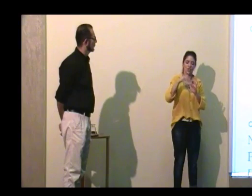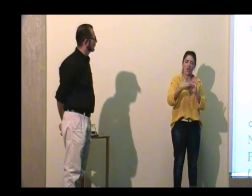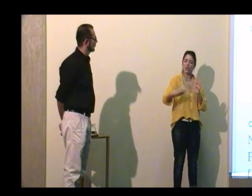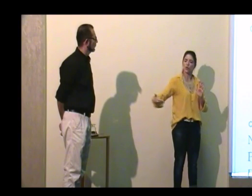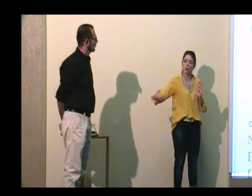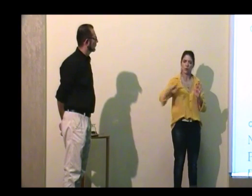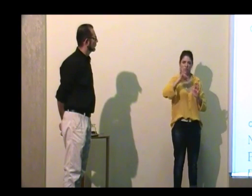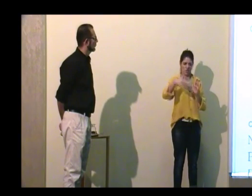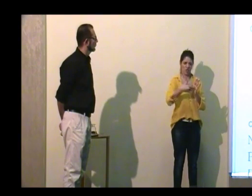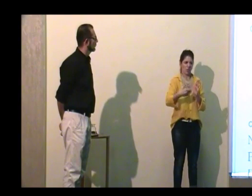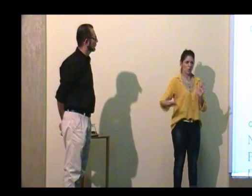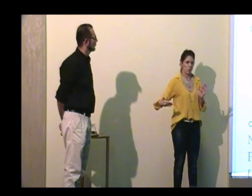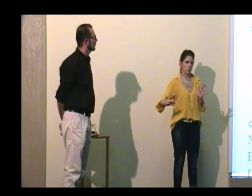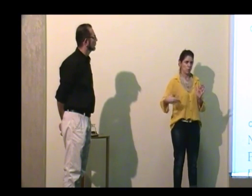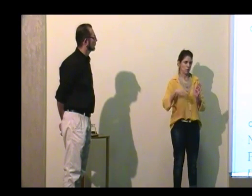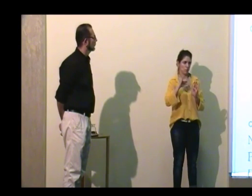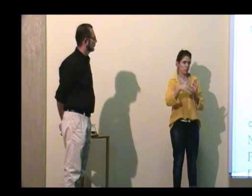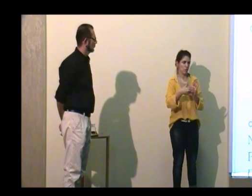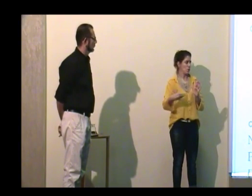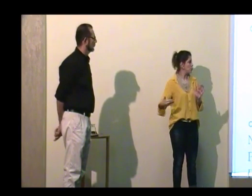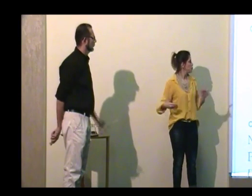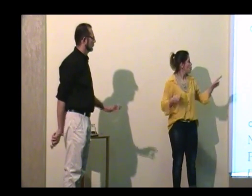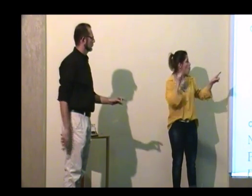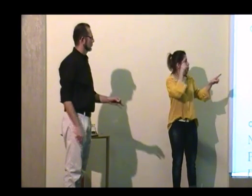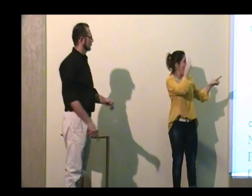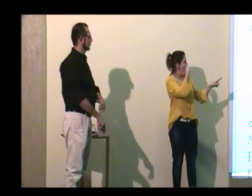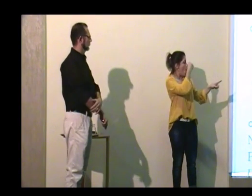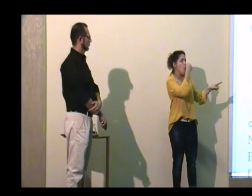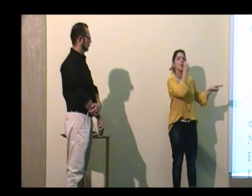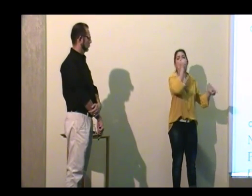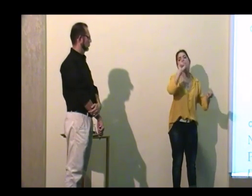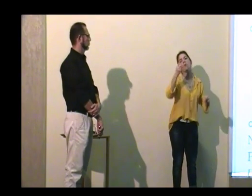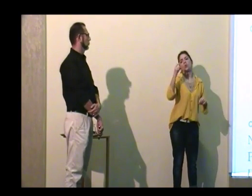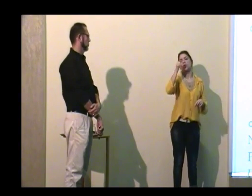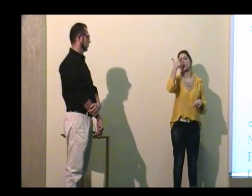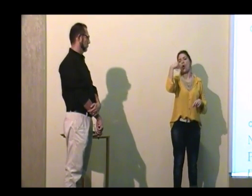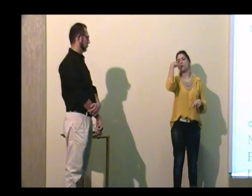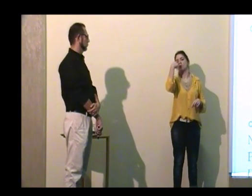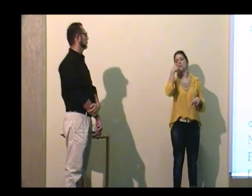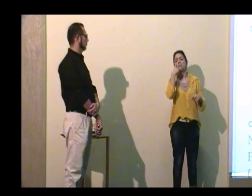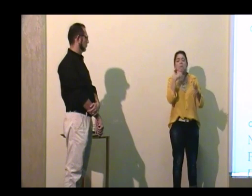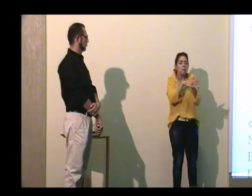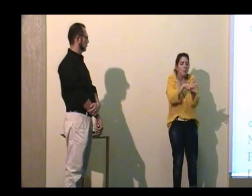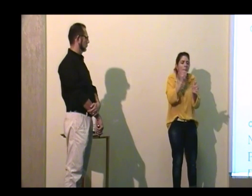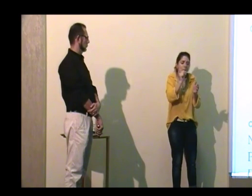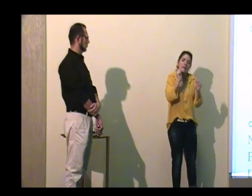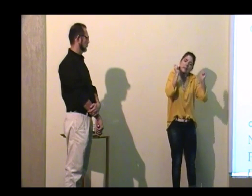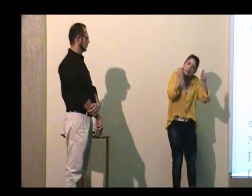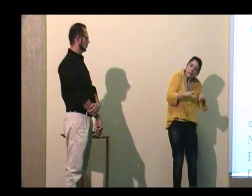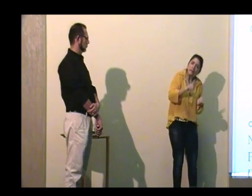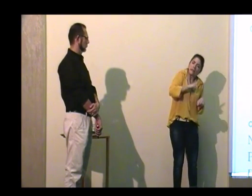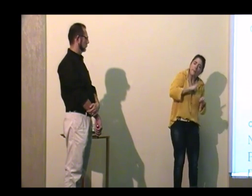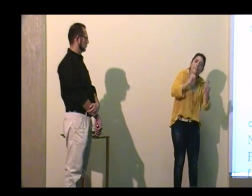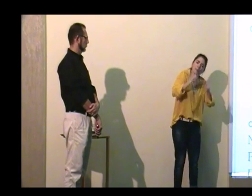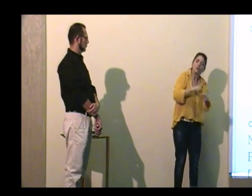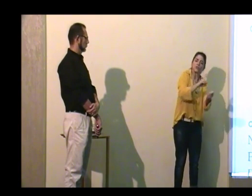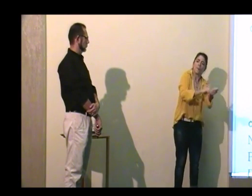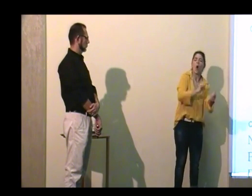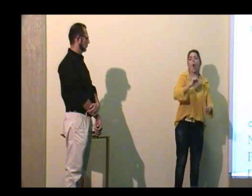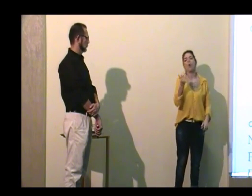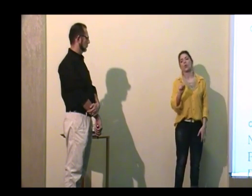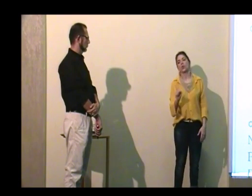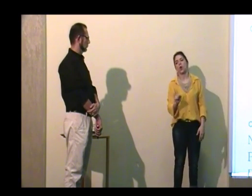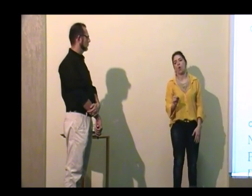A maioria diz que você, em jejum, né, sem ter comido nada 8 horas ou 12 horas antes, vai fazer